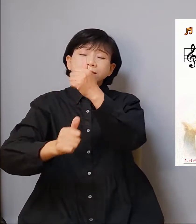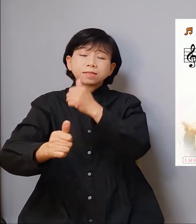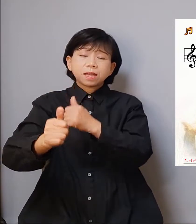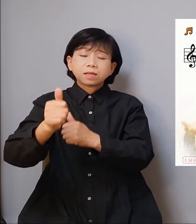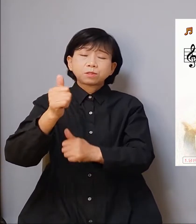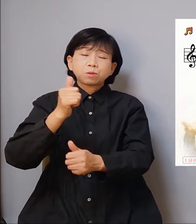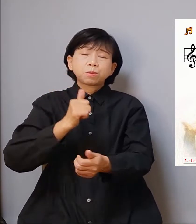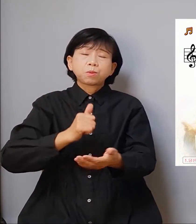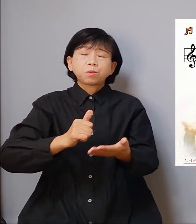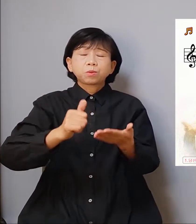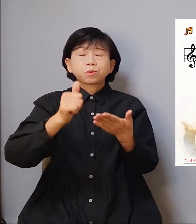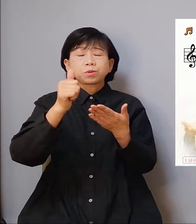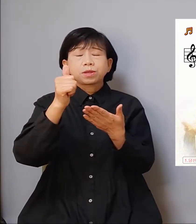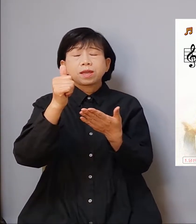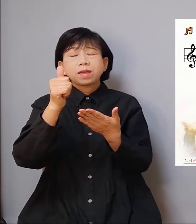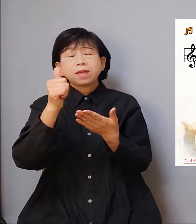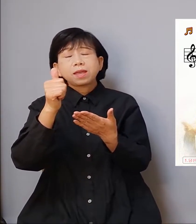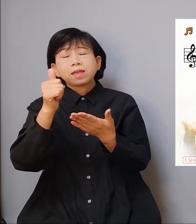다윗의